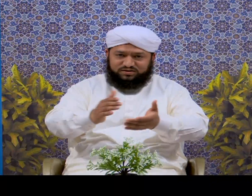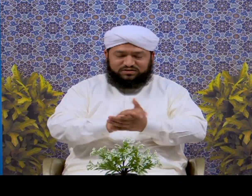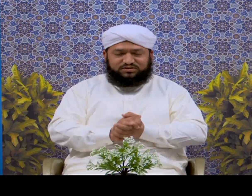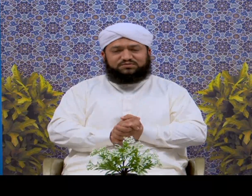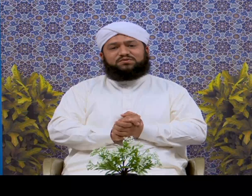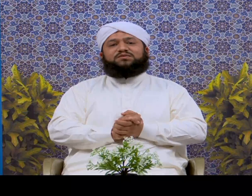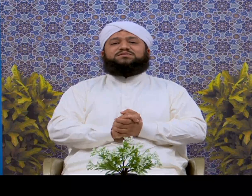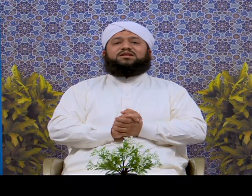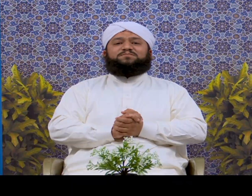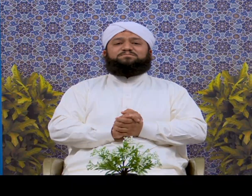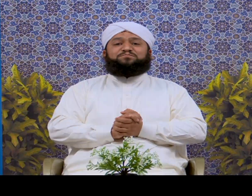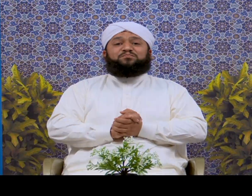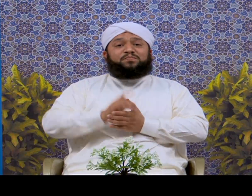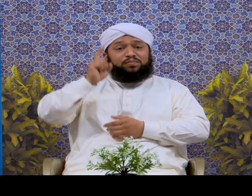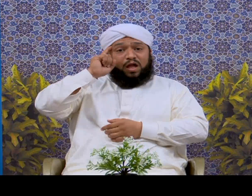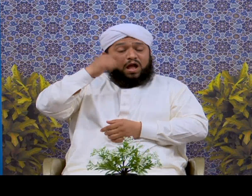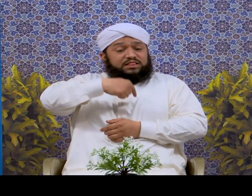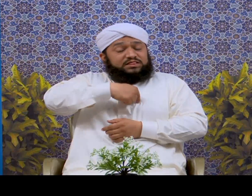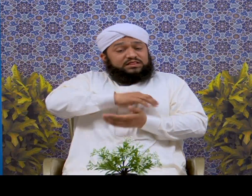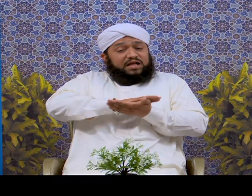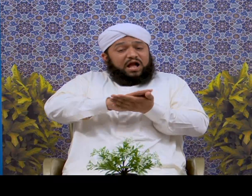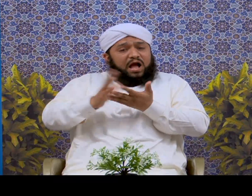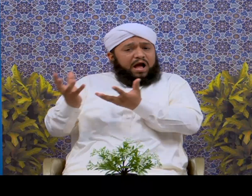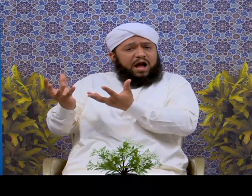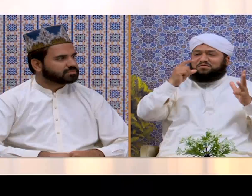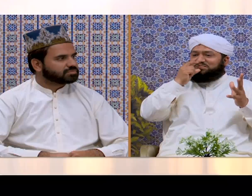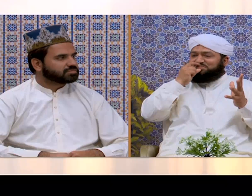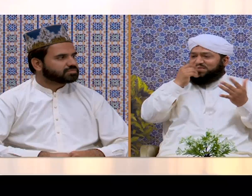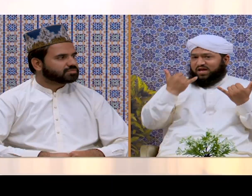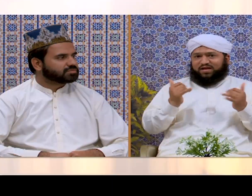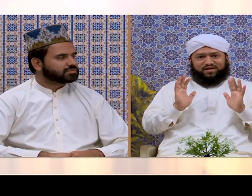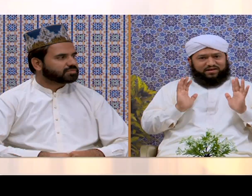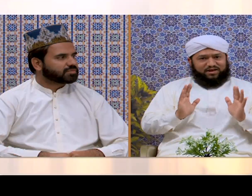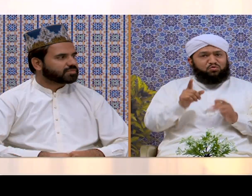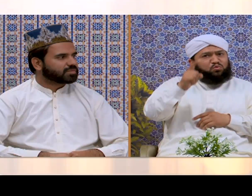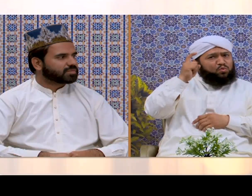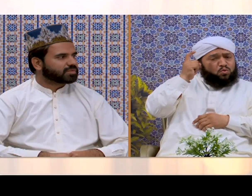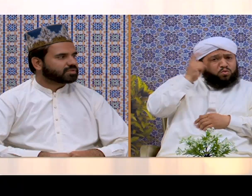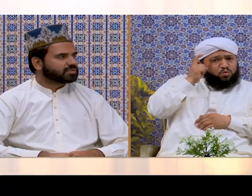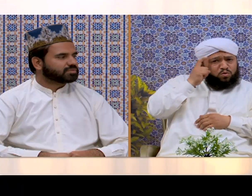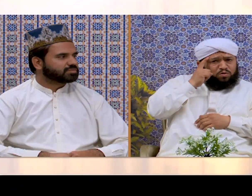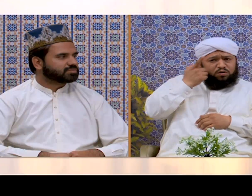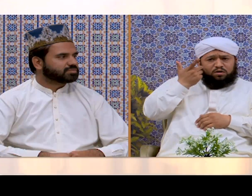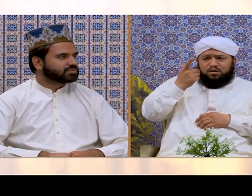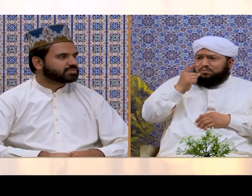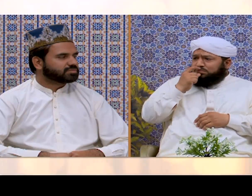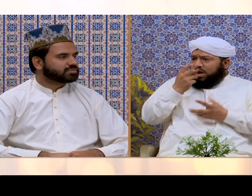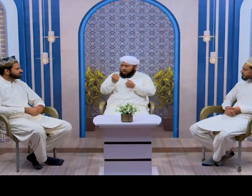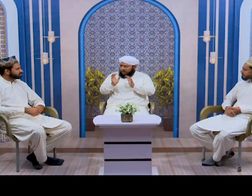علیہ وآلہ وسلم۔ تقویٰ کیسے ملے؟ اے عاشقان رسول، غور یہ کرنا ہے کہ کیا روزے رکھ کر ہمیں تقویٰ